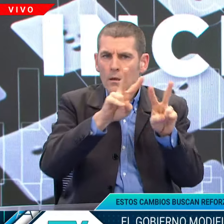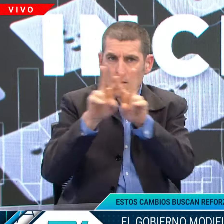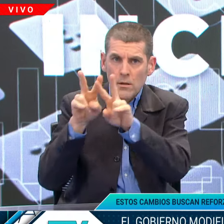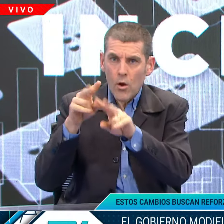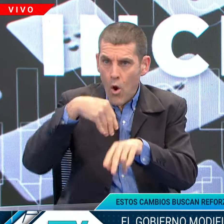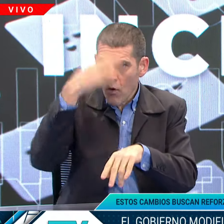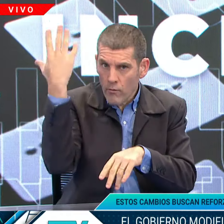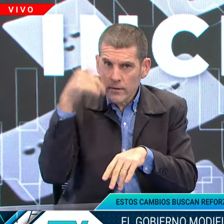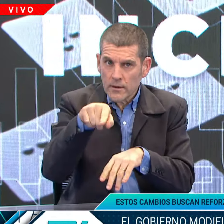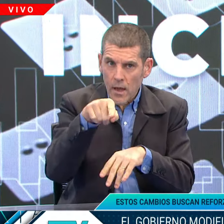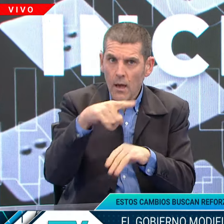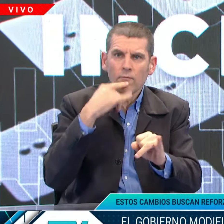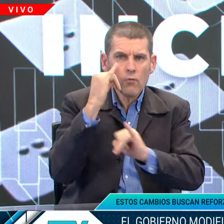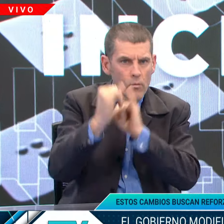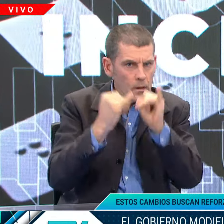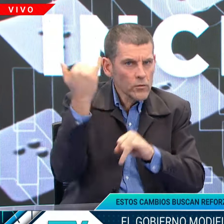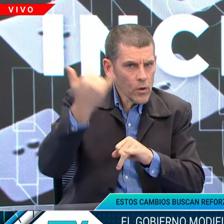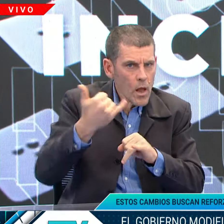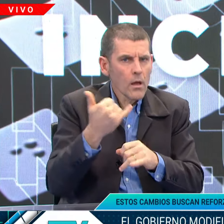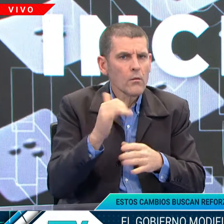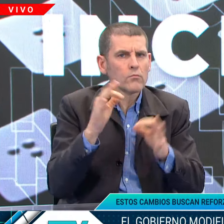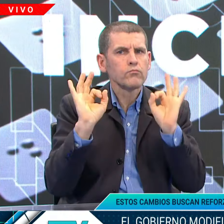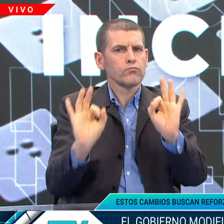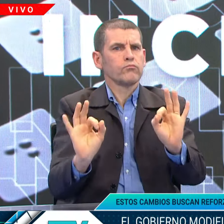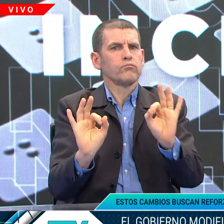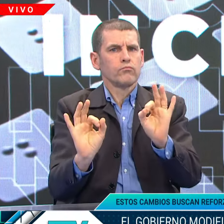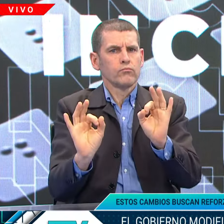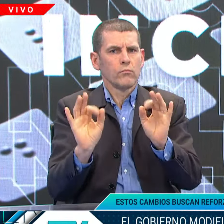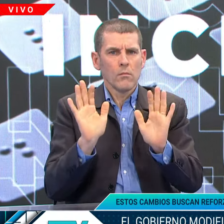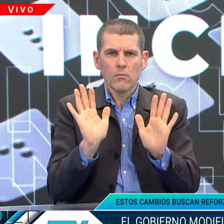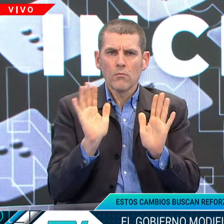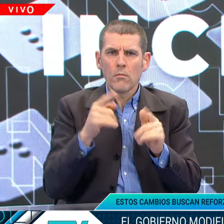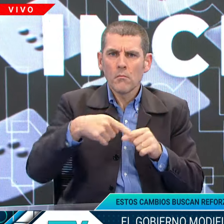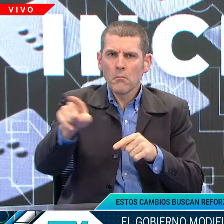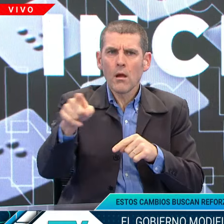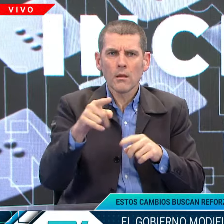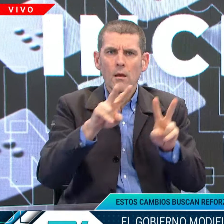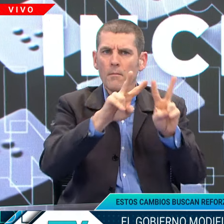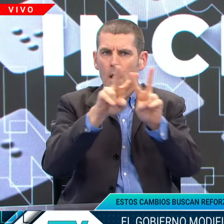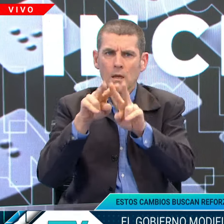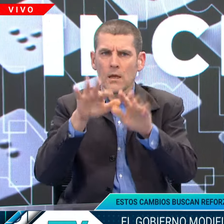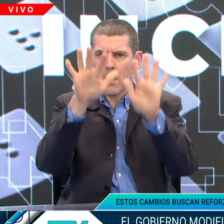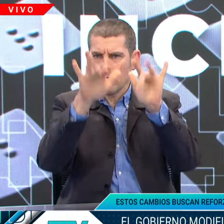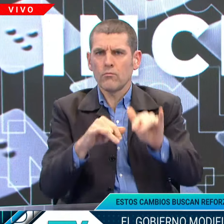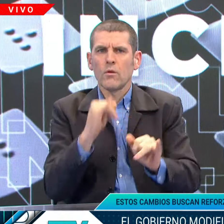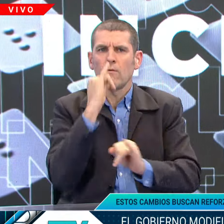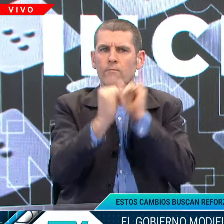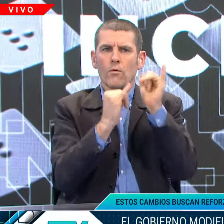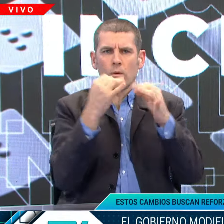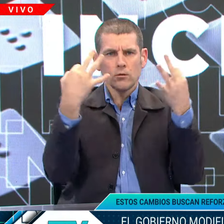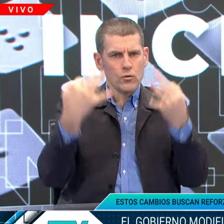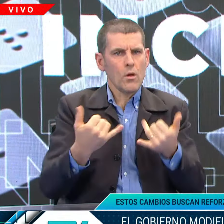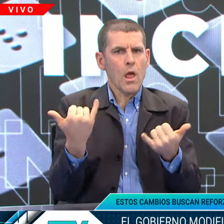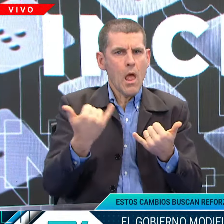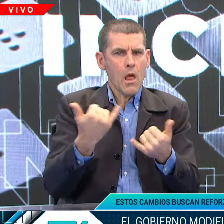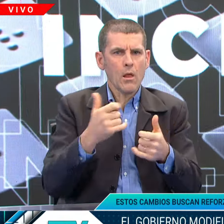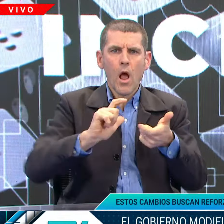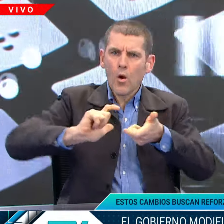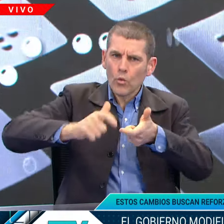se considerará suficiente la remisión a la página correspondiente con indicación de actualizaciones